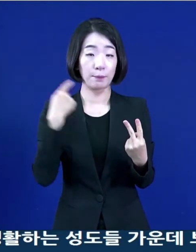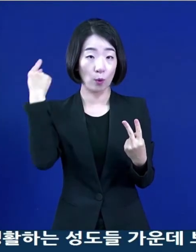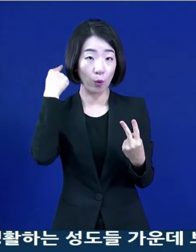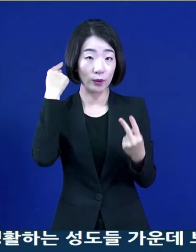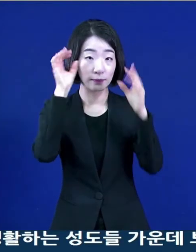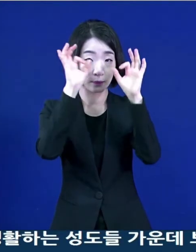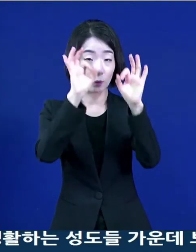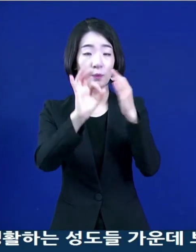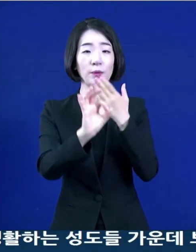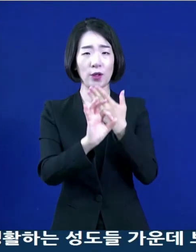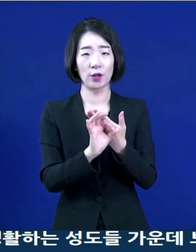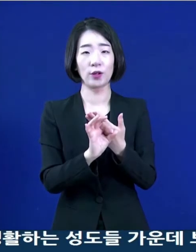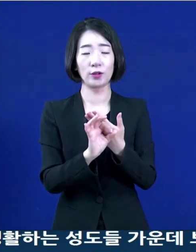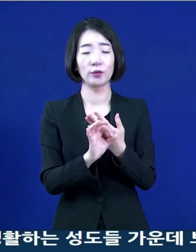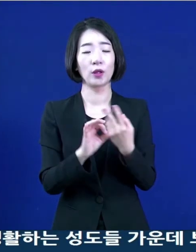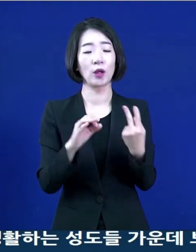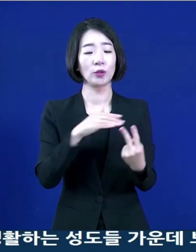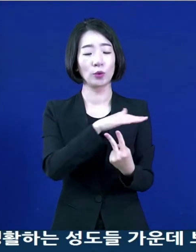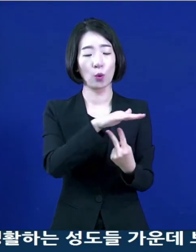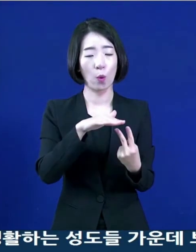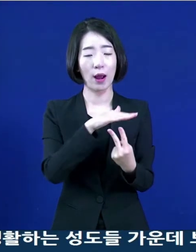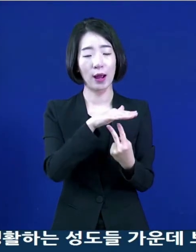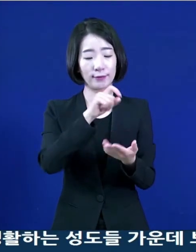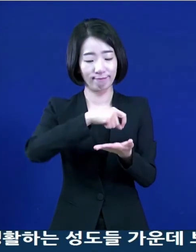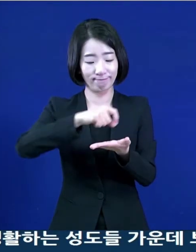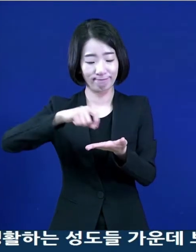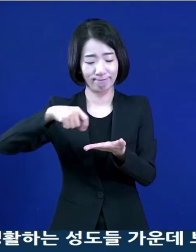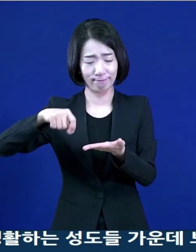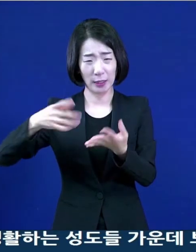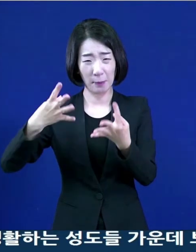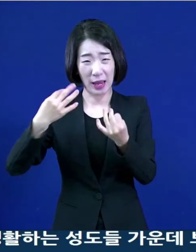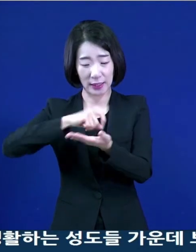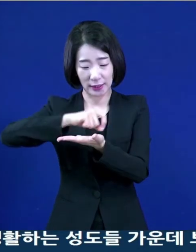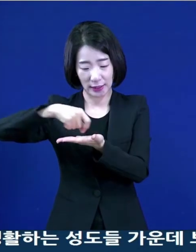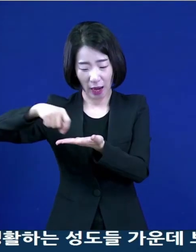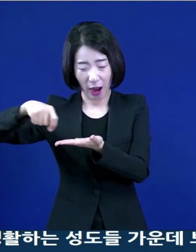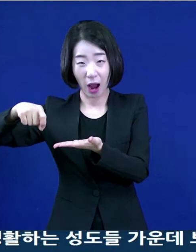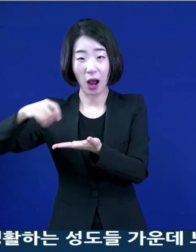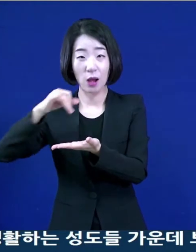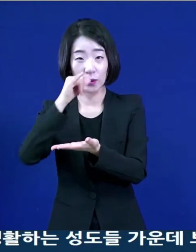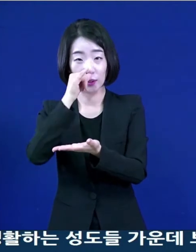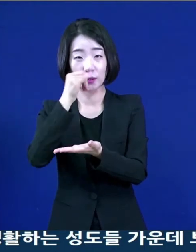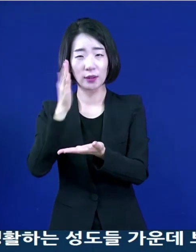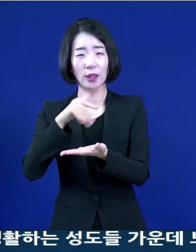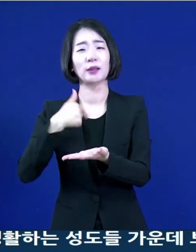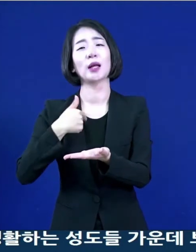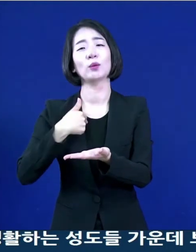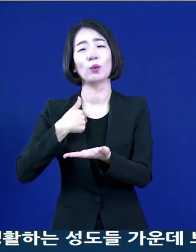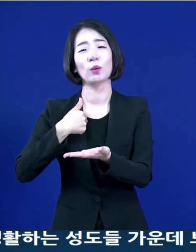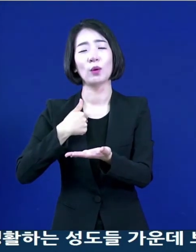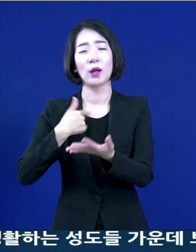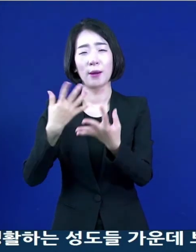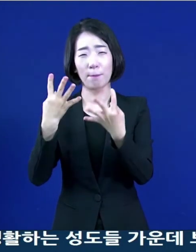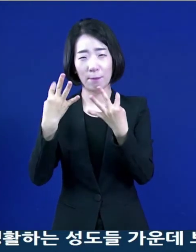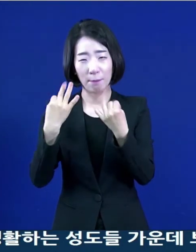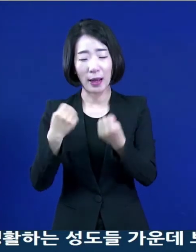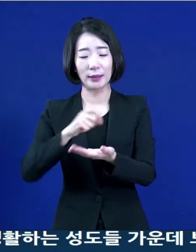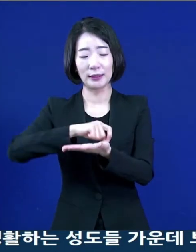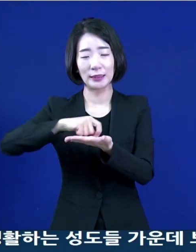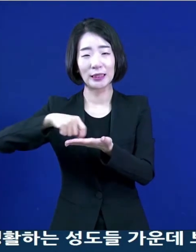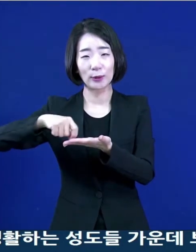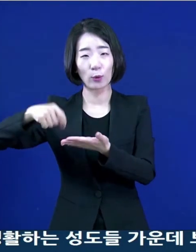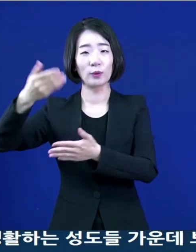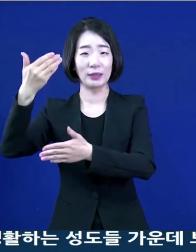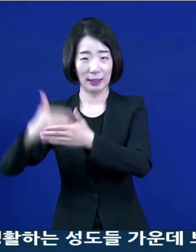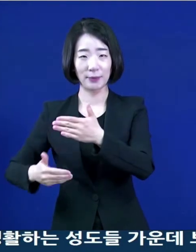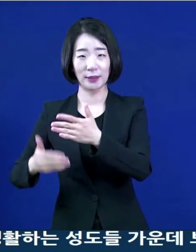끝에 보면요, 요한이 기록을 많이 남긴 사람으로 나타나는데, 그게 저에게도 가지고 있는 하나의